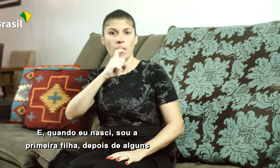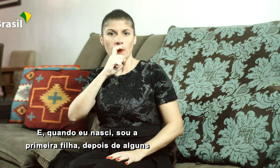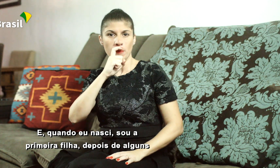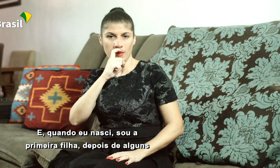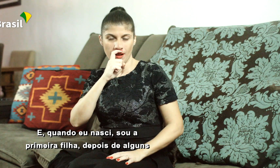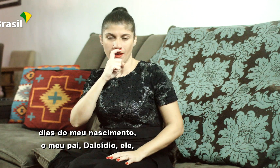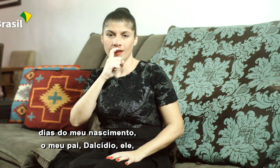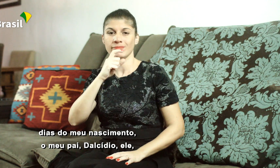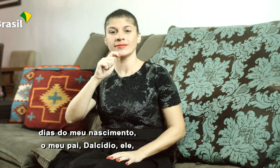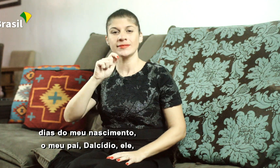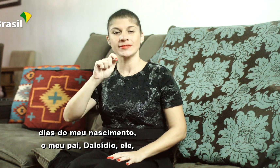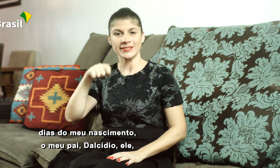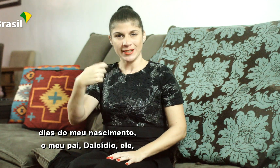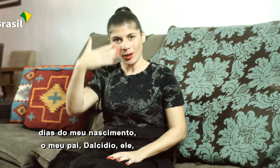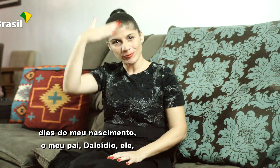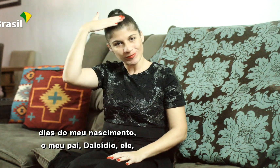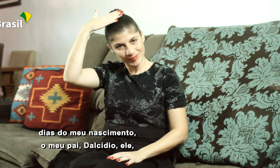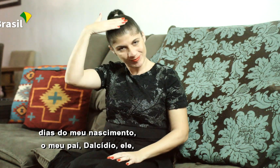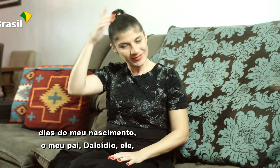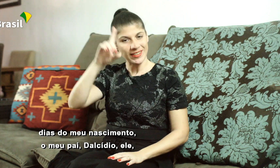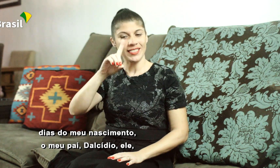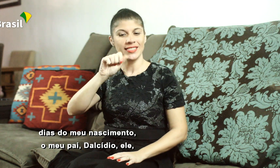Depois de alguns dias do meu nascimento, o meu pai,